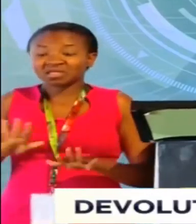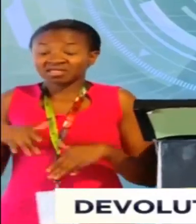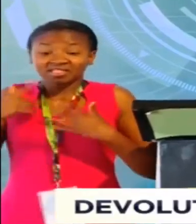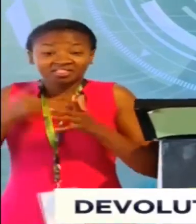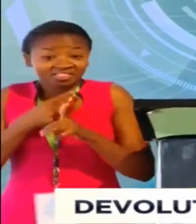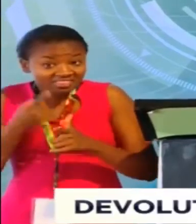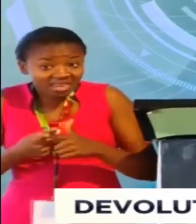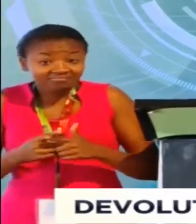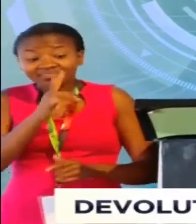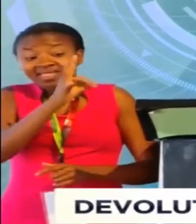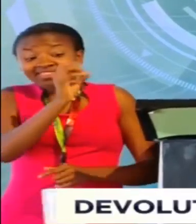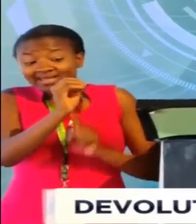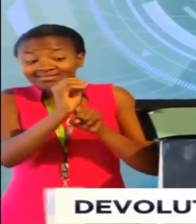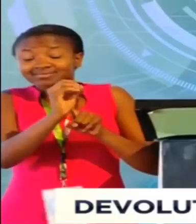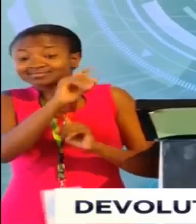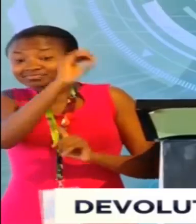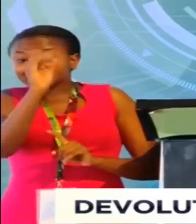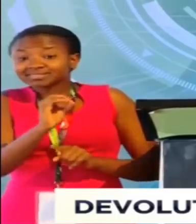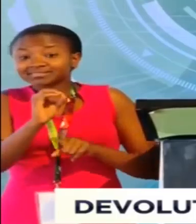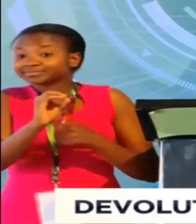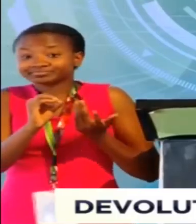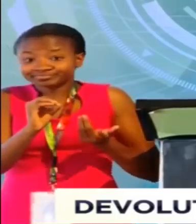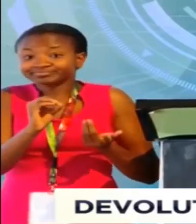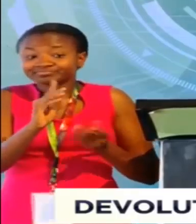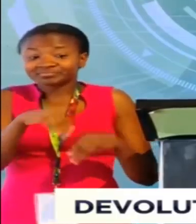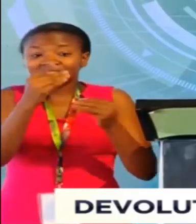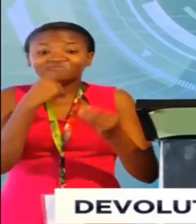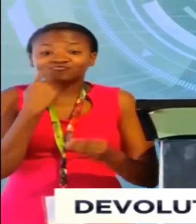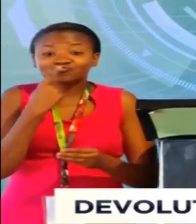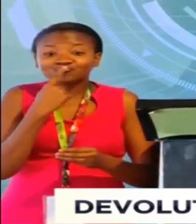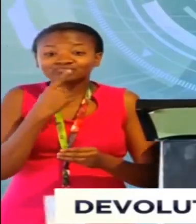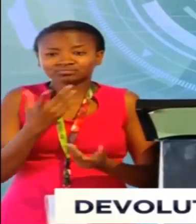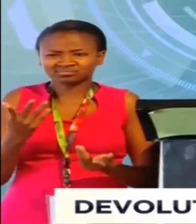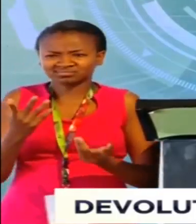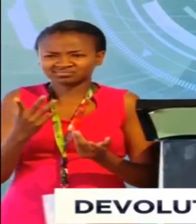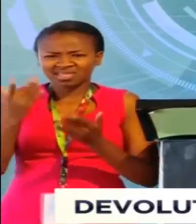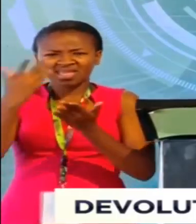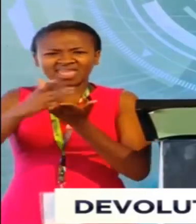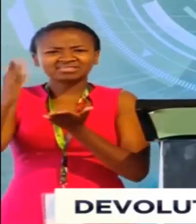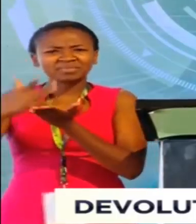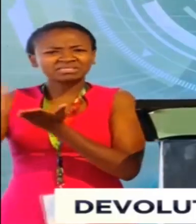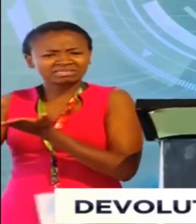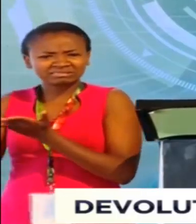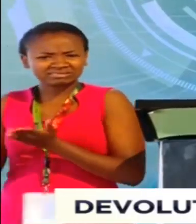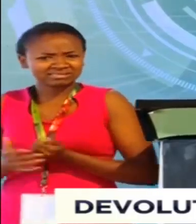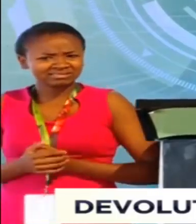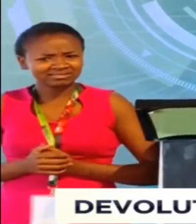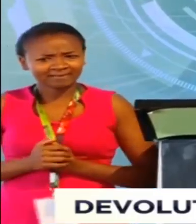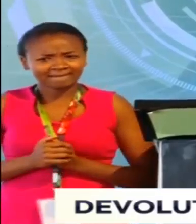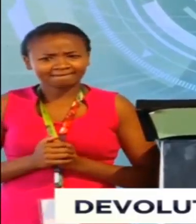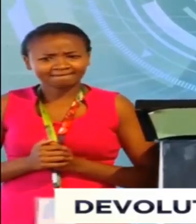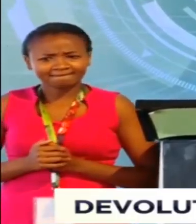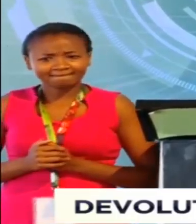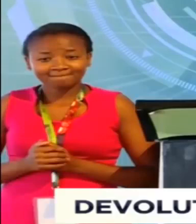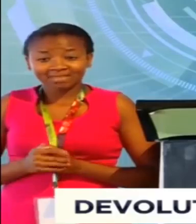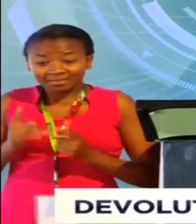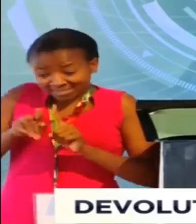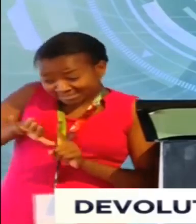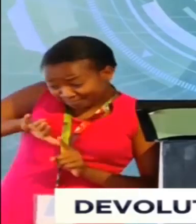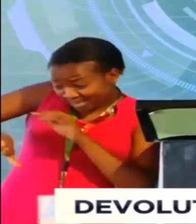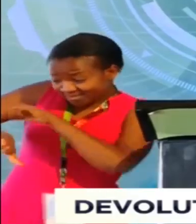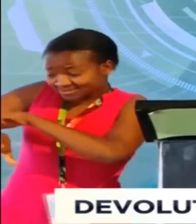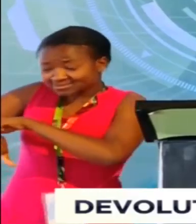Alafu another 30% inaenda kwa recurrent expenditure. Ile ambayo